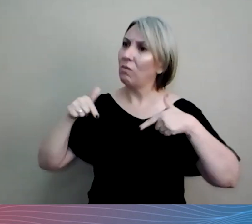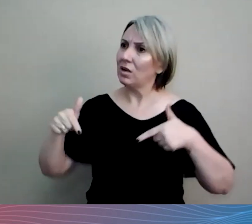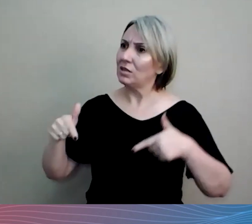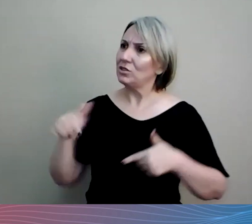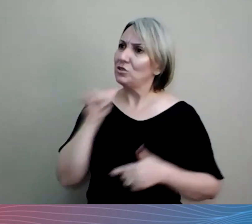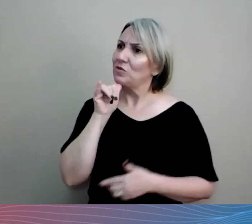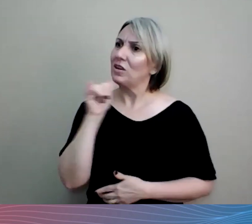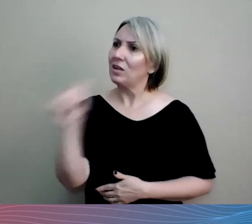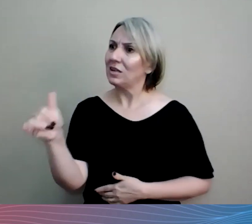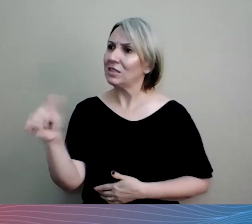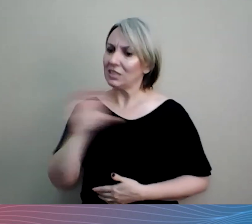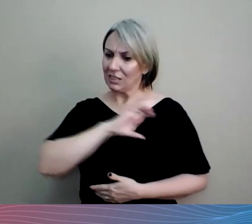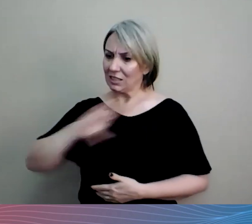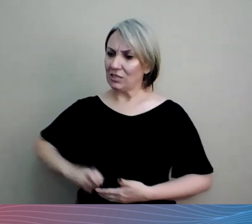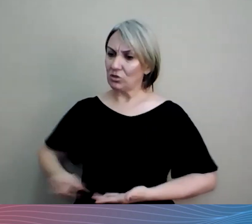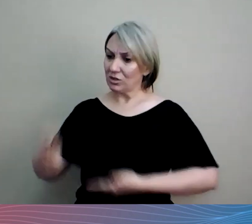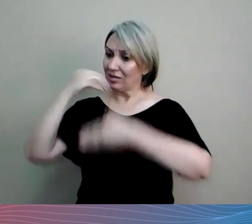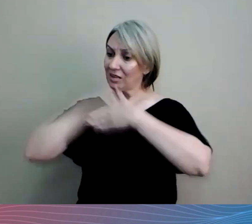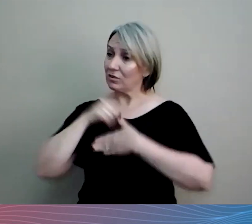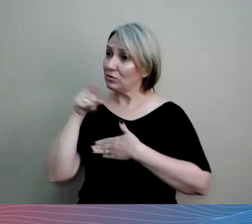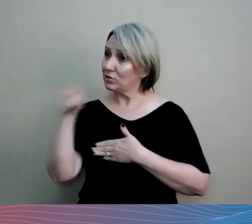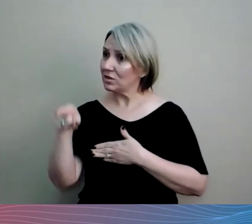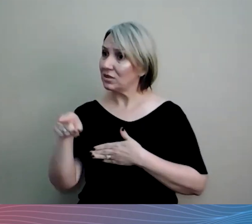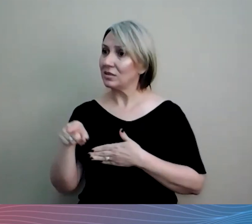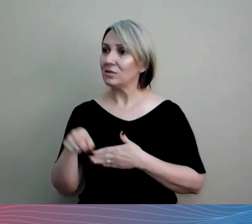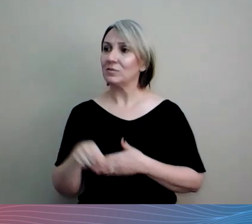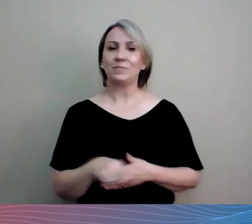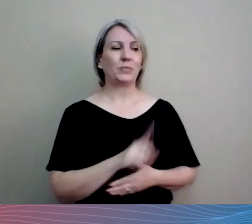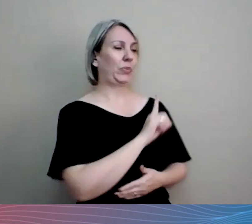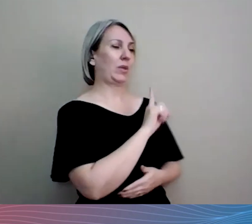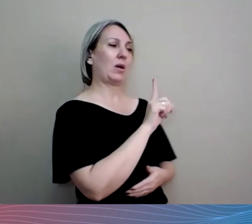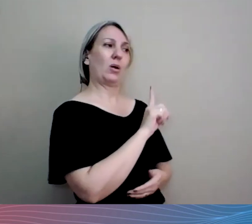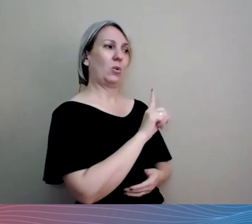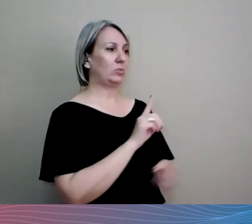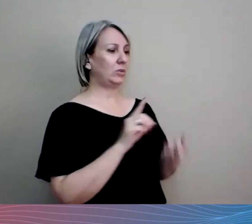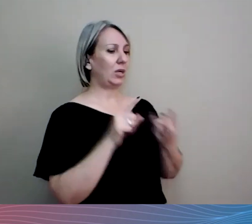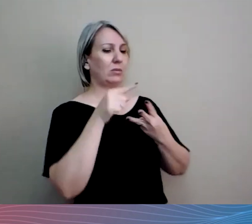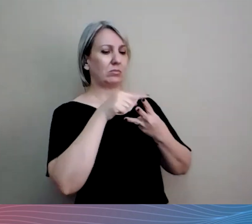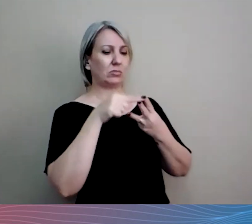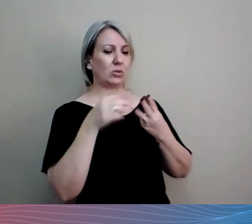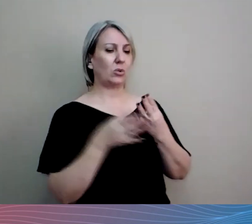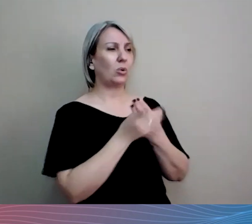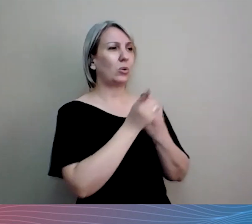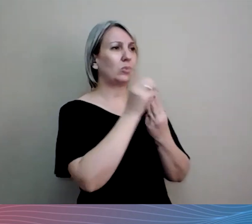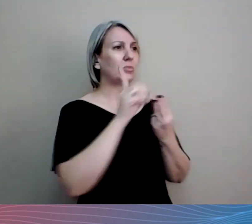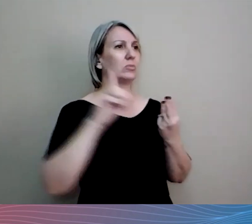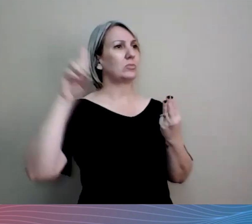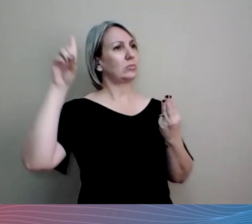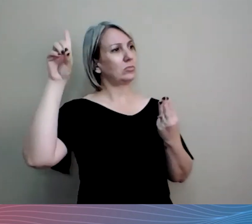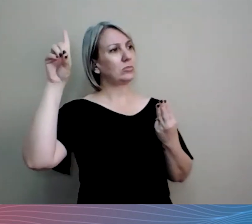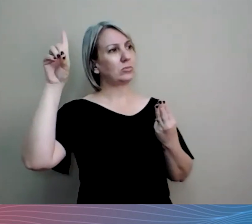dizer, são 3 deuses, é Deus Pai, Deus Filho e Deus Espírito Santo. Irmãos, os 3 são triuno.